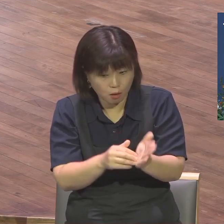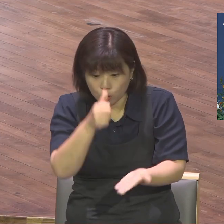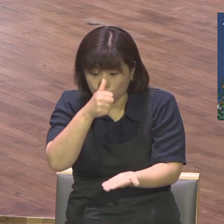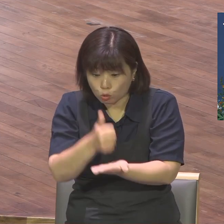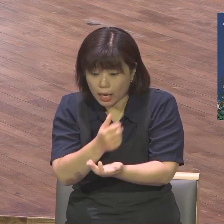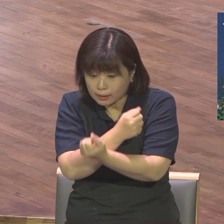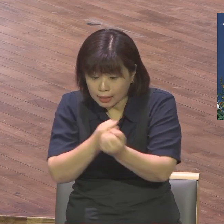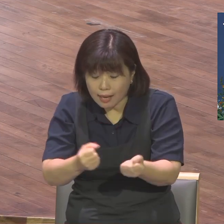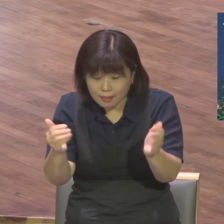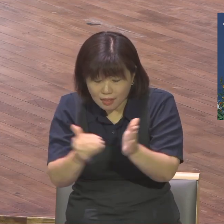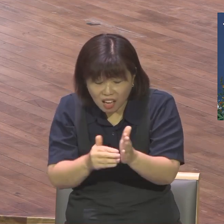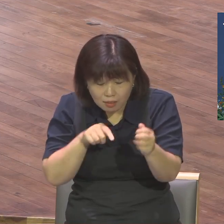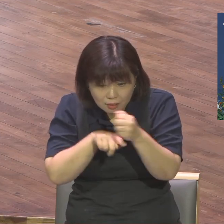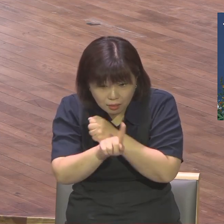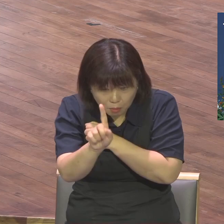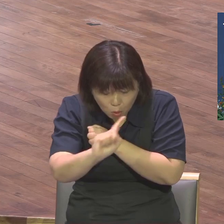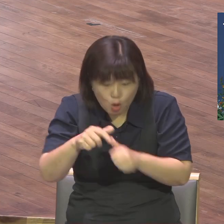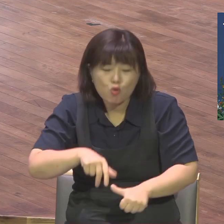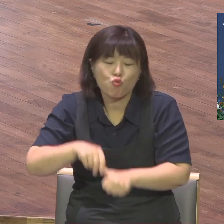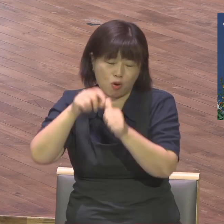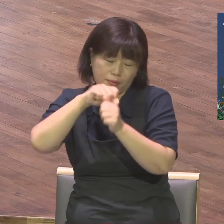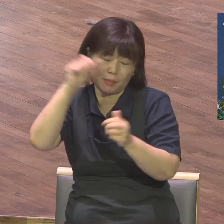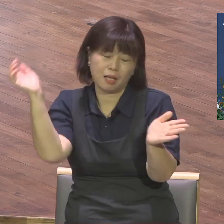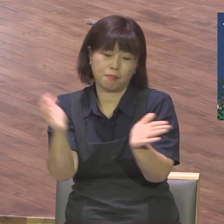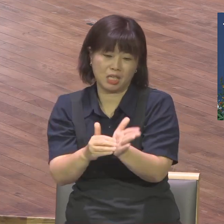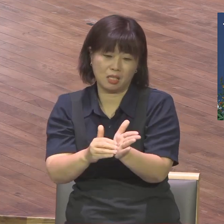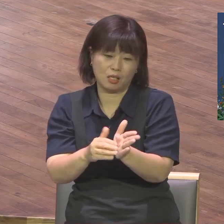뜻이에요. 구원받았다는.